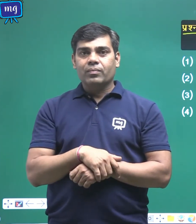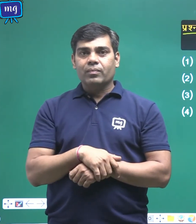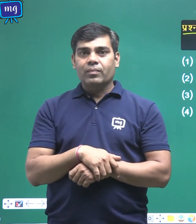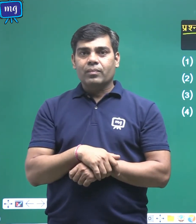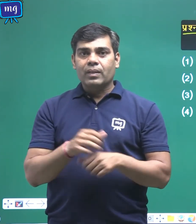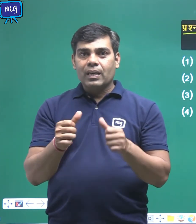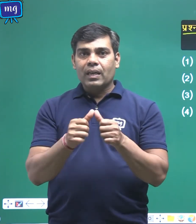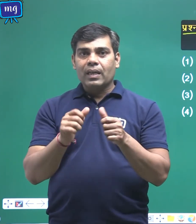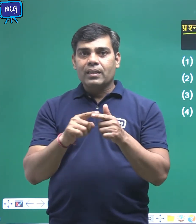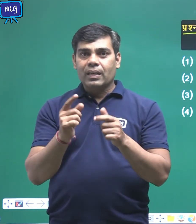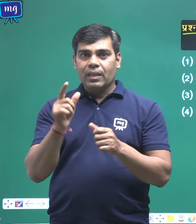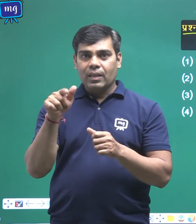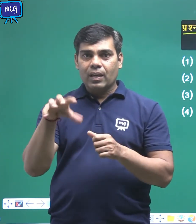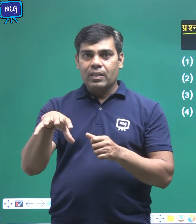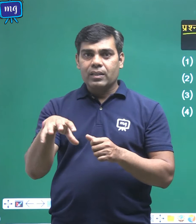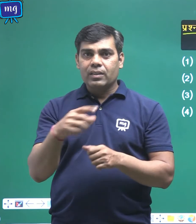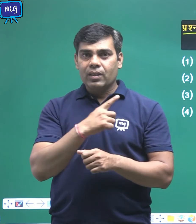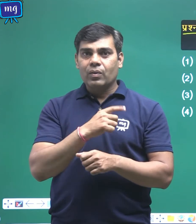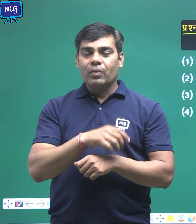अजमेर को,